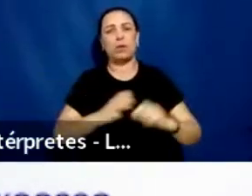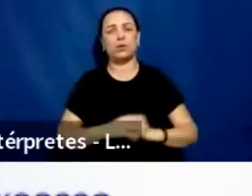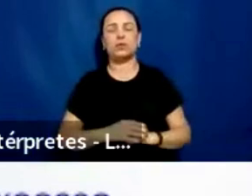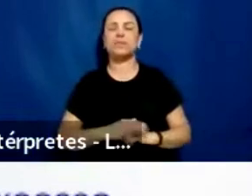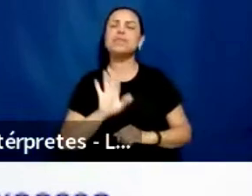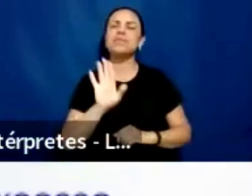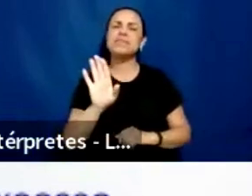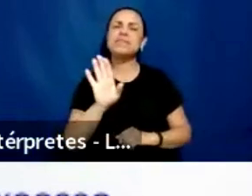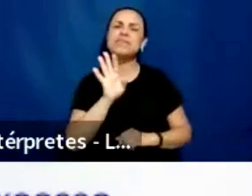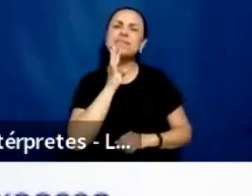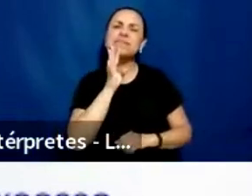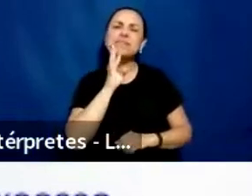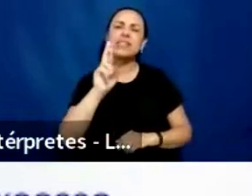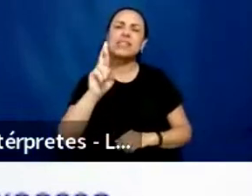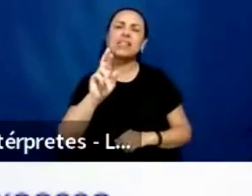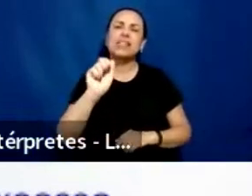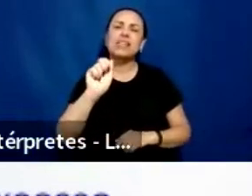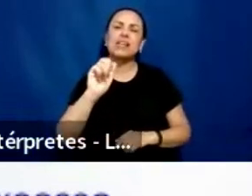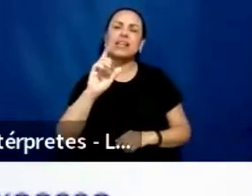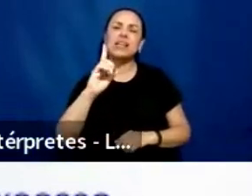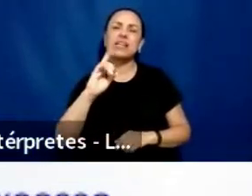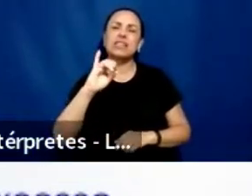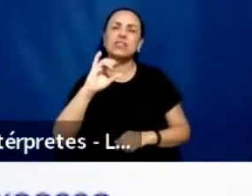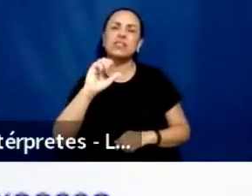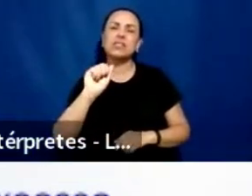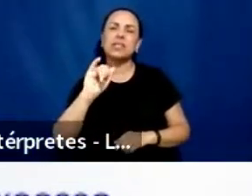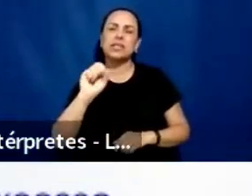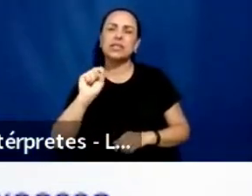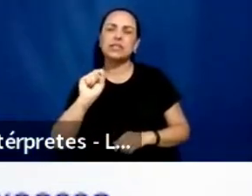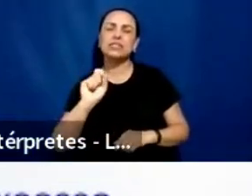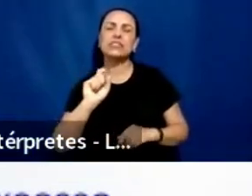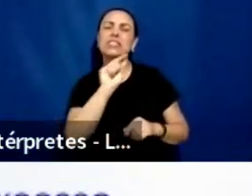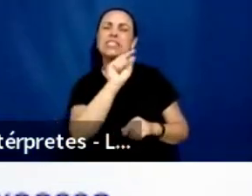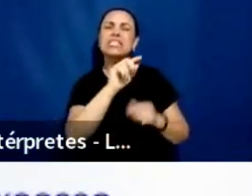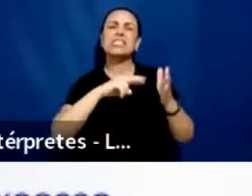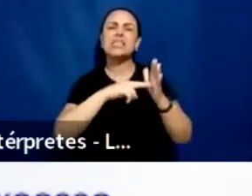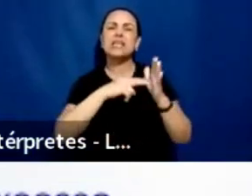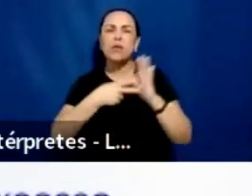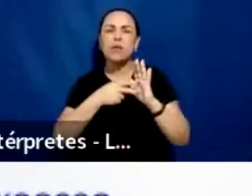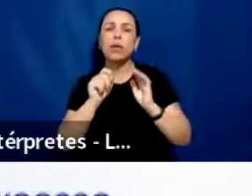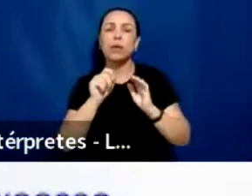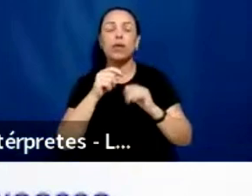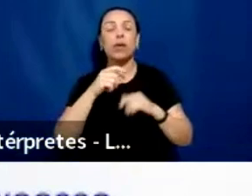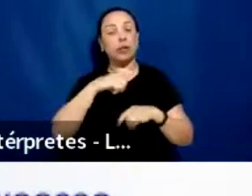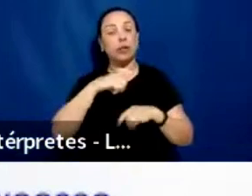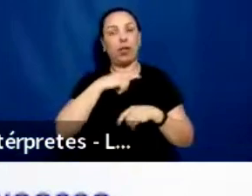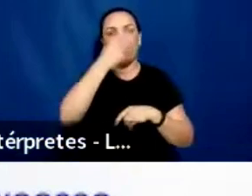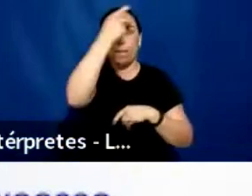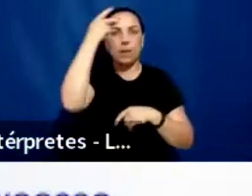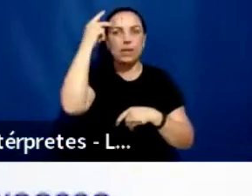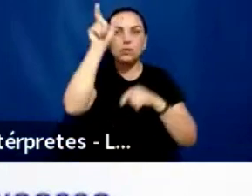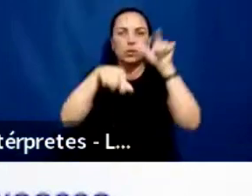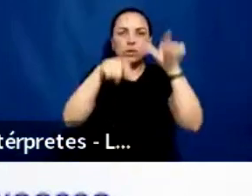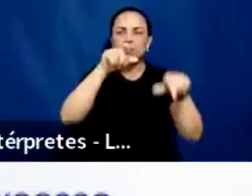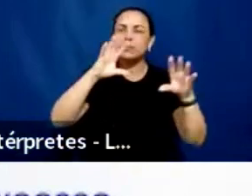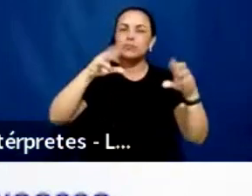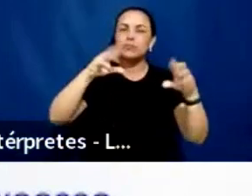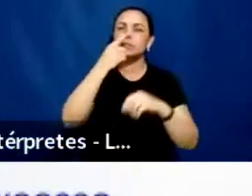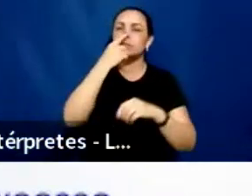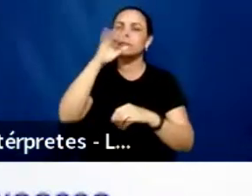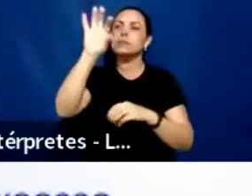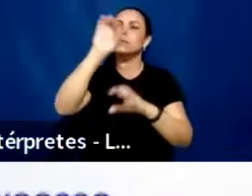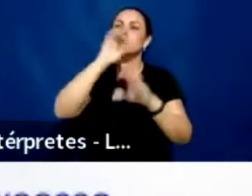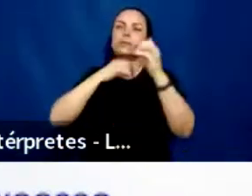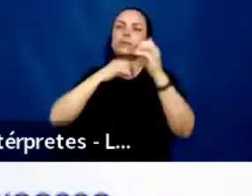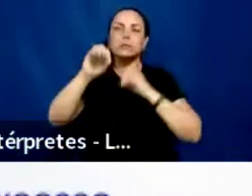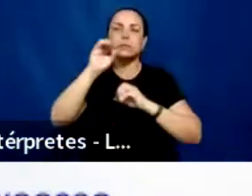quê? Átomo isolado de oxigênio. Então, nós respiramos bastante oxigênio. Digamos que 95%